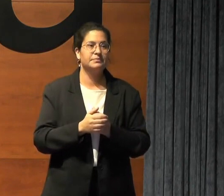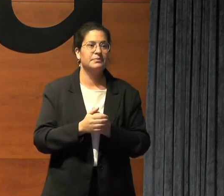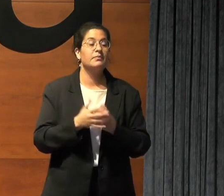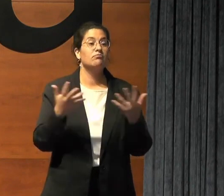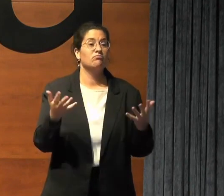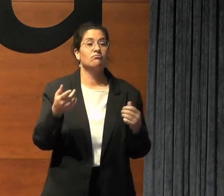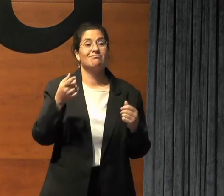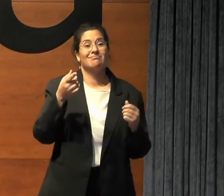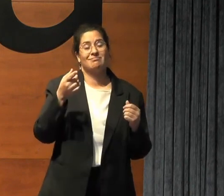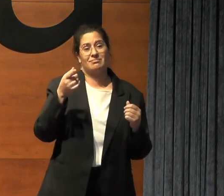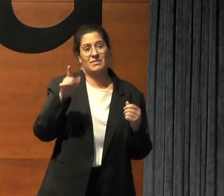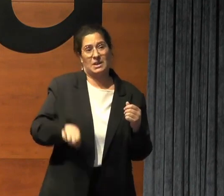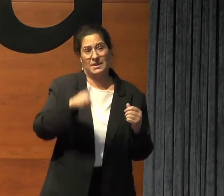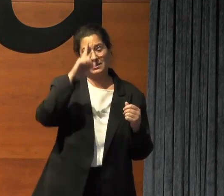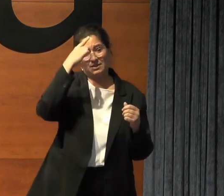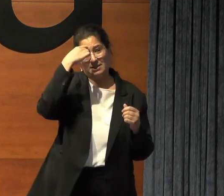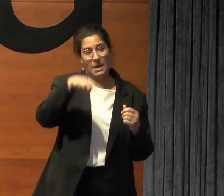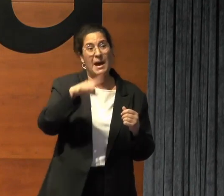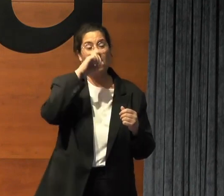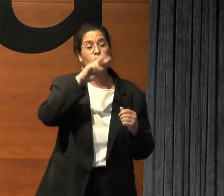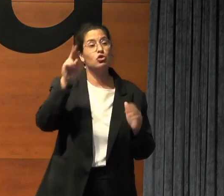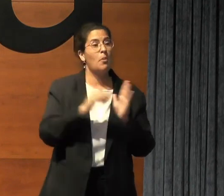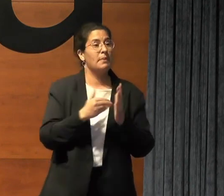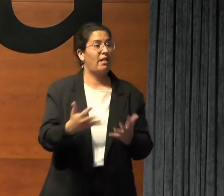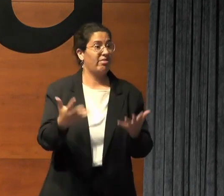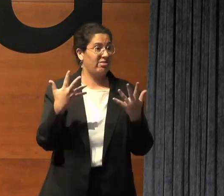del audiovisual también.